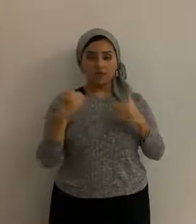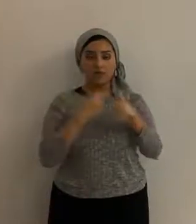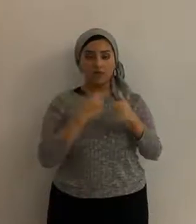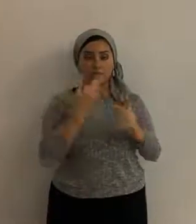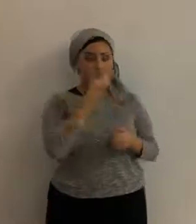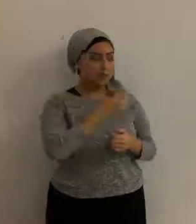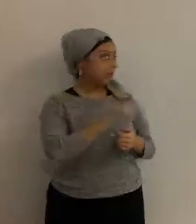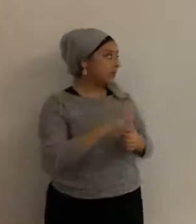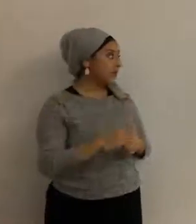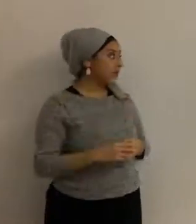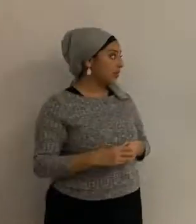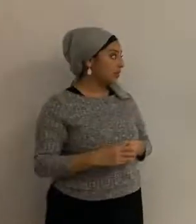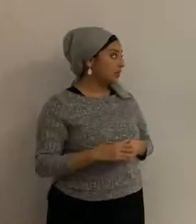6, Segunda de